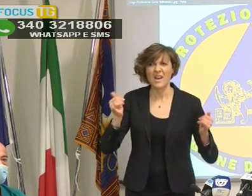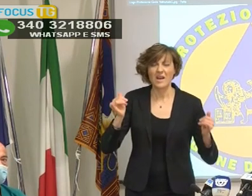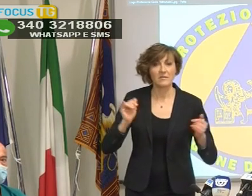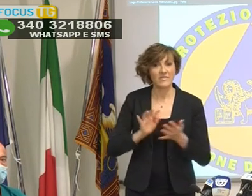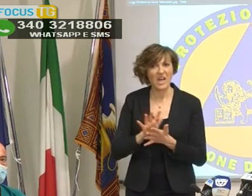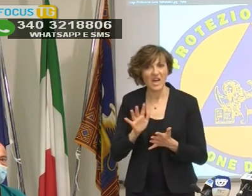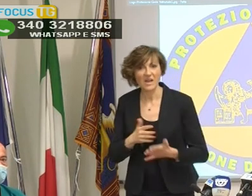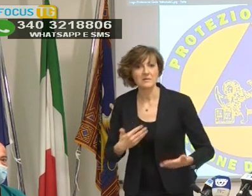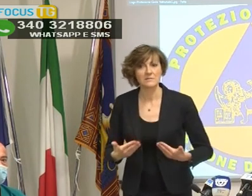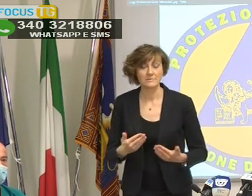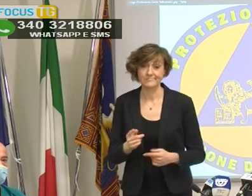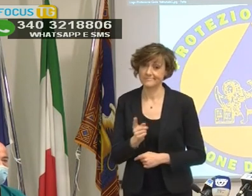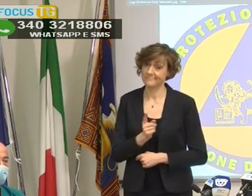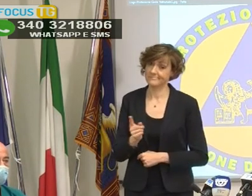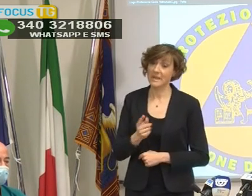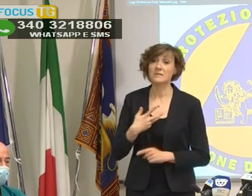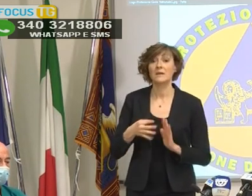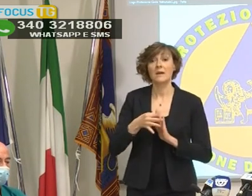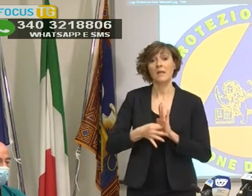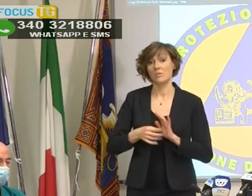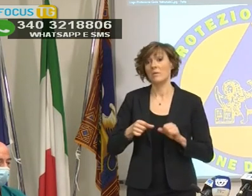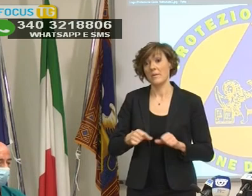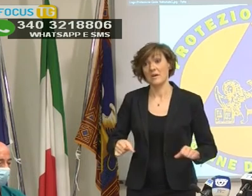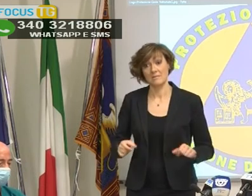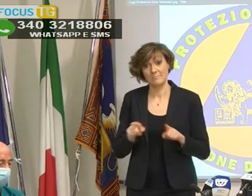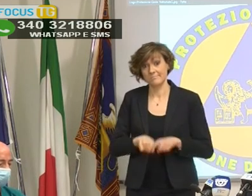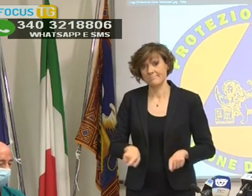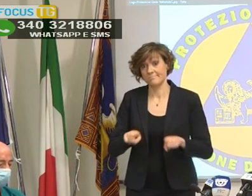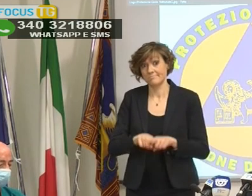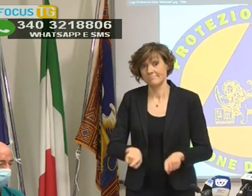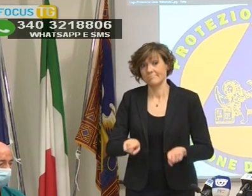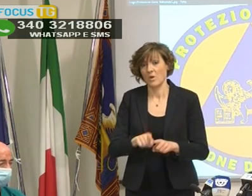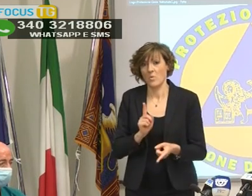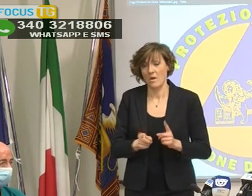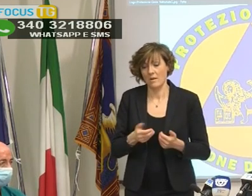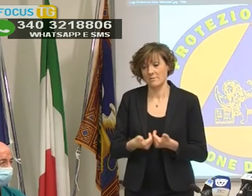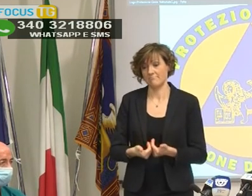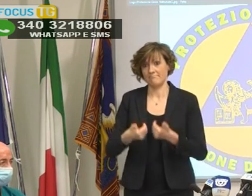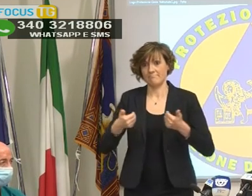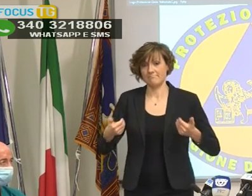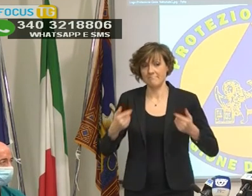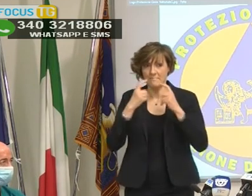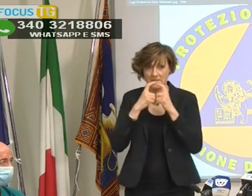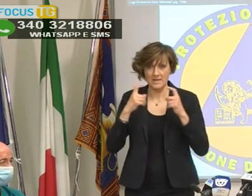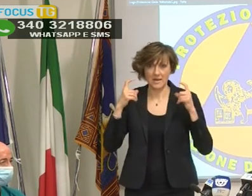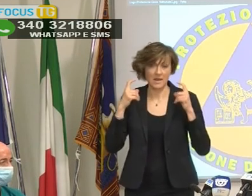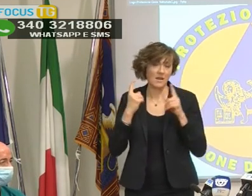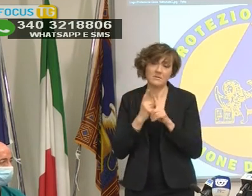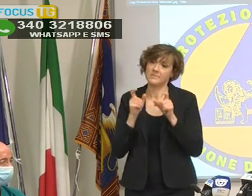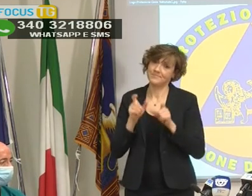nel senso che ci sono delle regole minimali, che sono quelle appunto del distanziamento sociale, della mascherina, che vanno